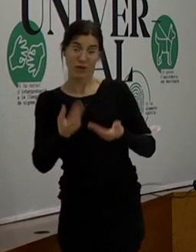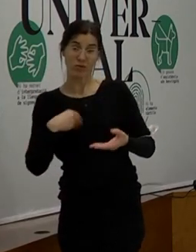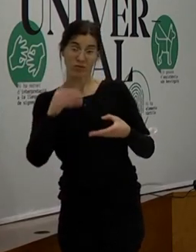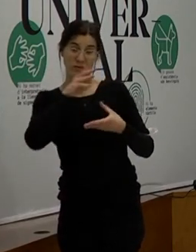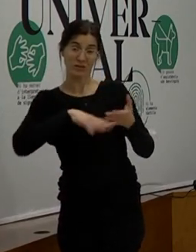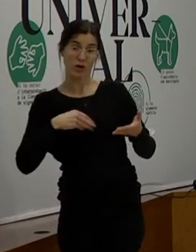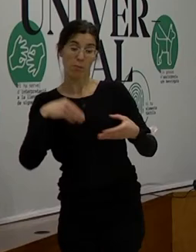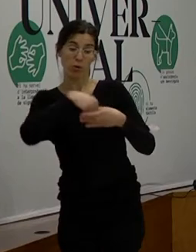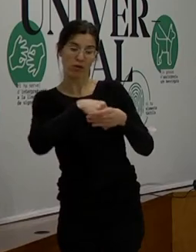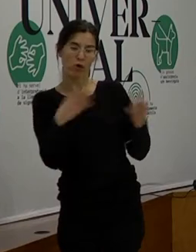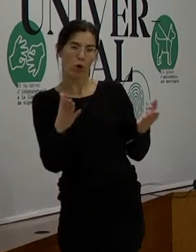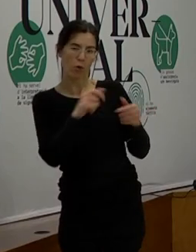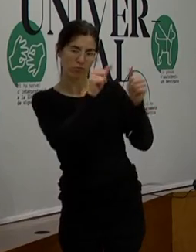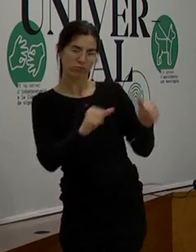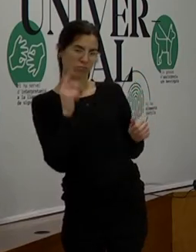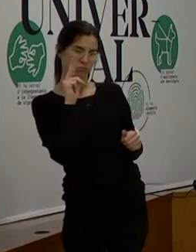dintre.